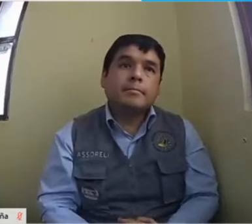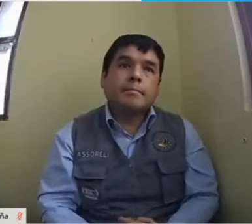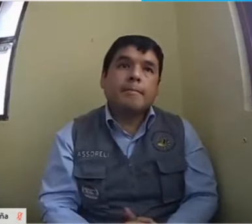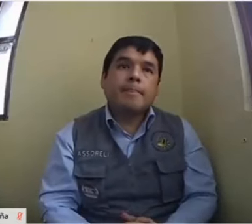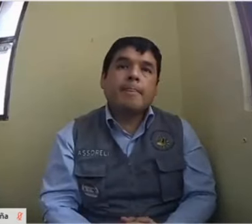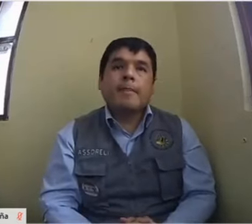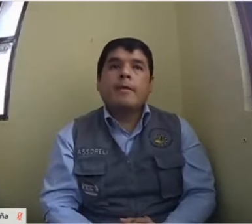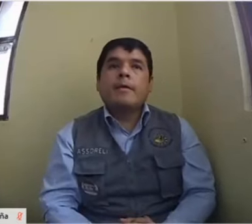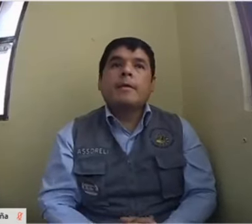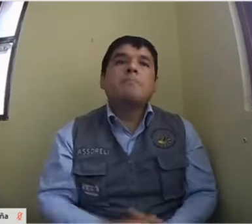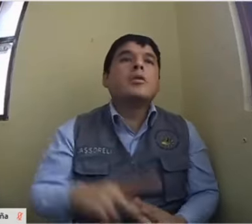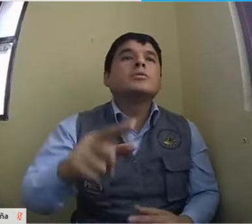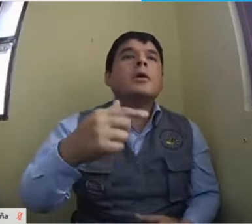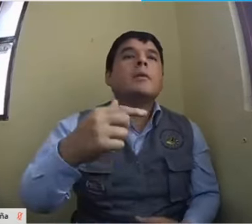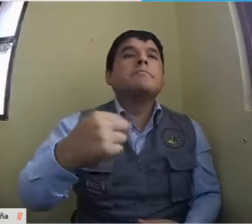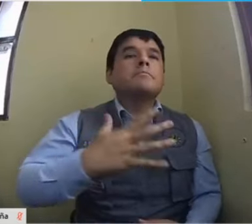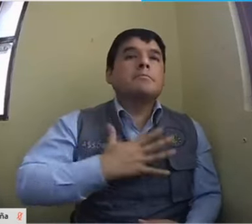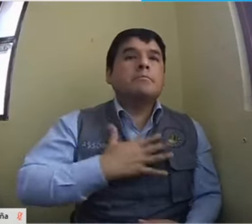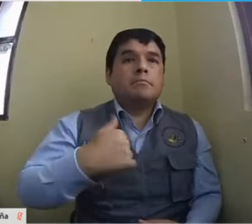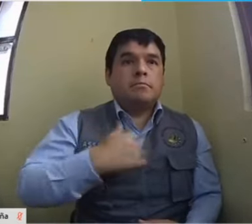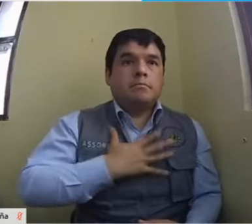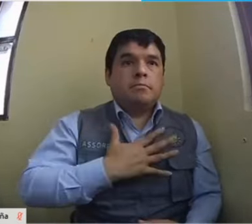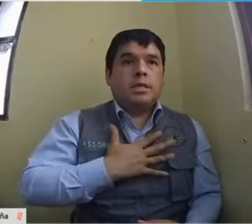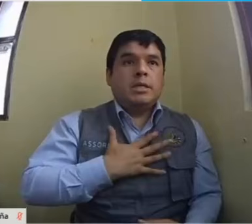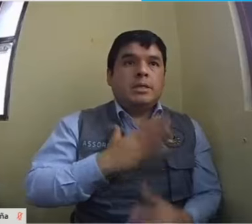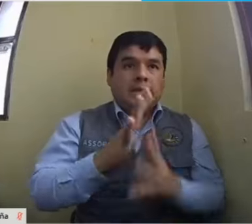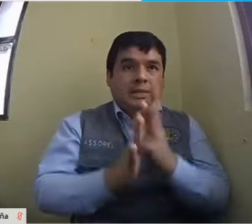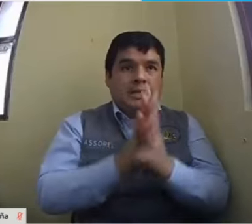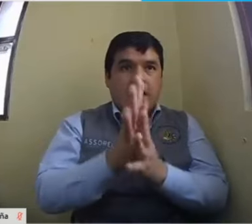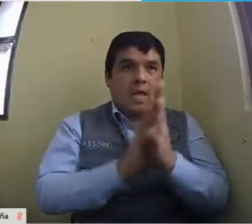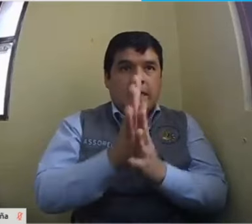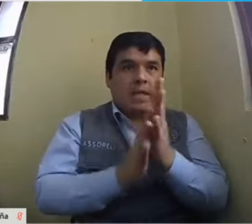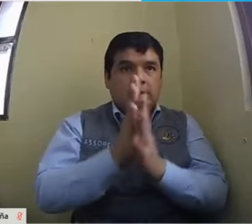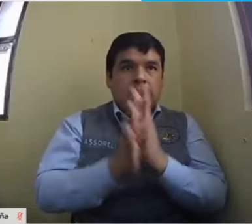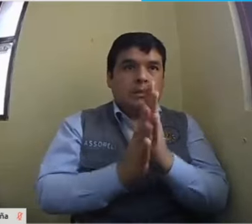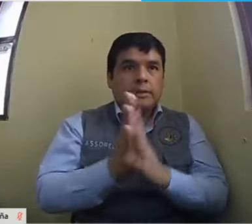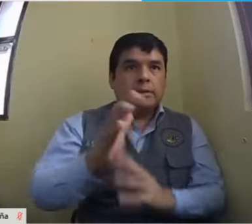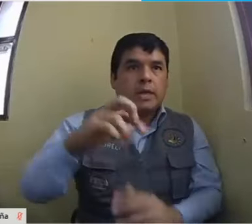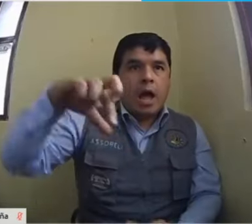y a la persona deletrea, ¿no? Mi nombre, ese es para mí, ¿recuerdan?